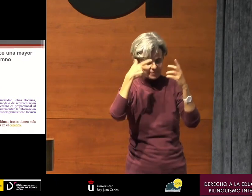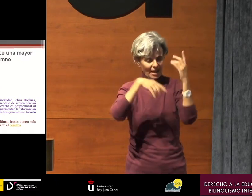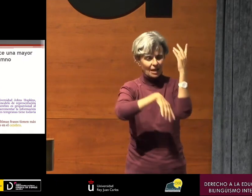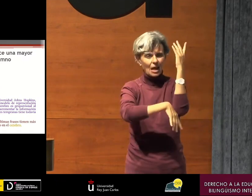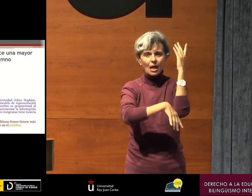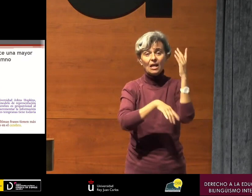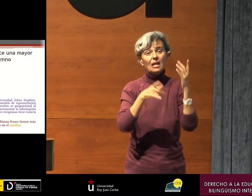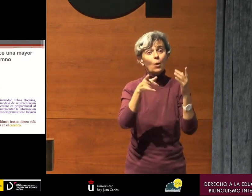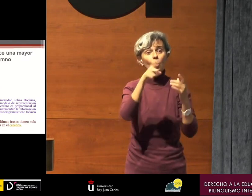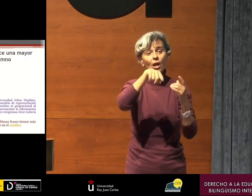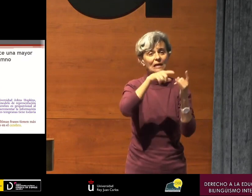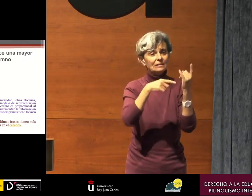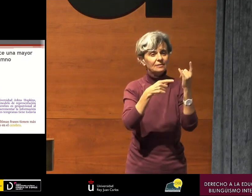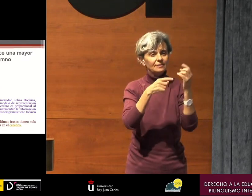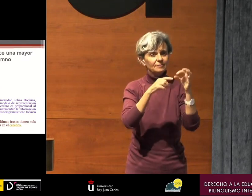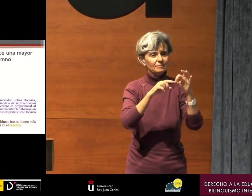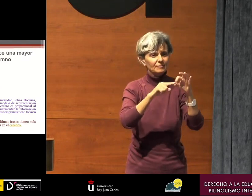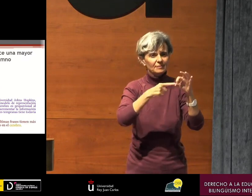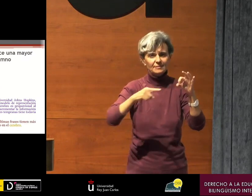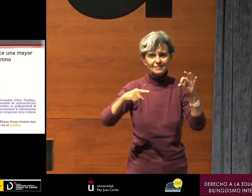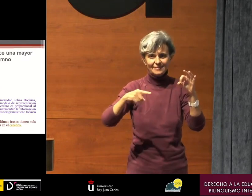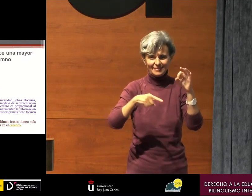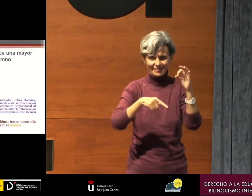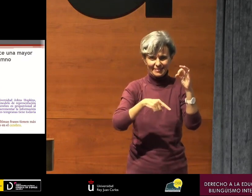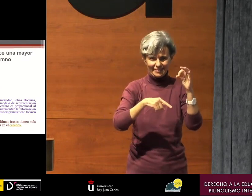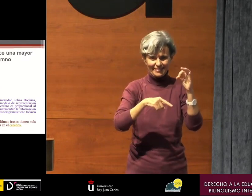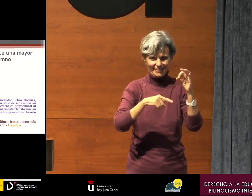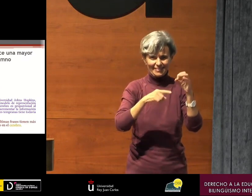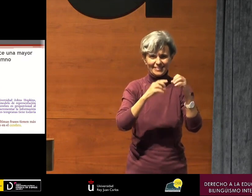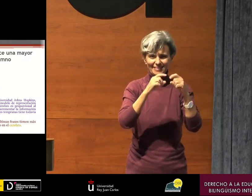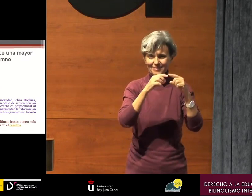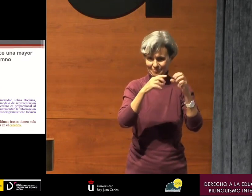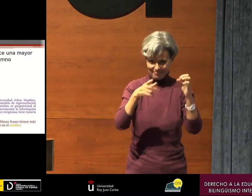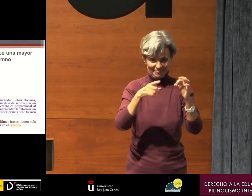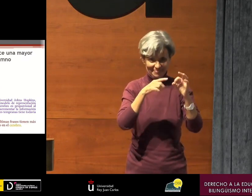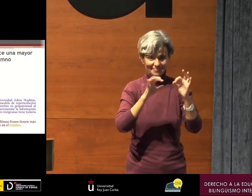Un profesor de ciencia cognitiva